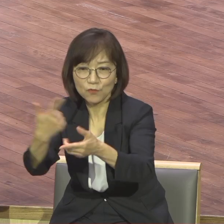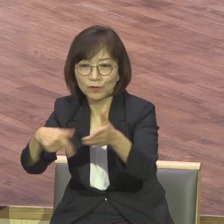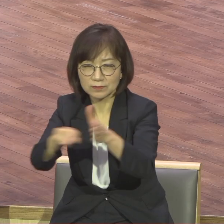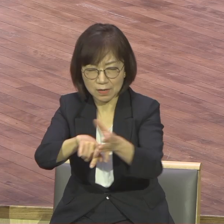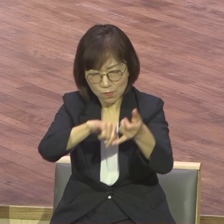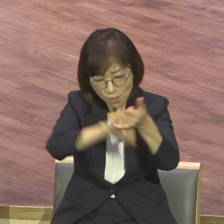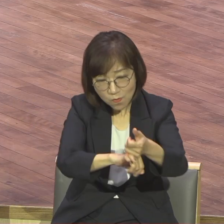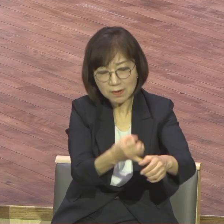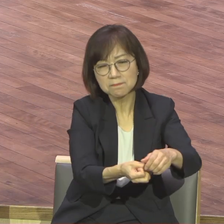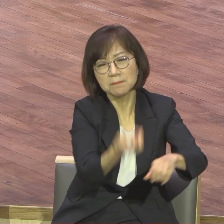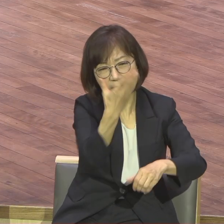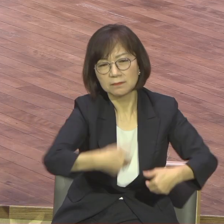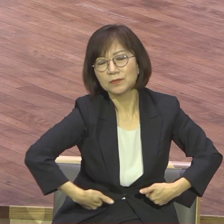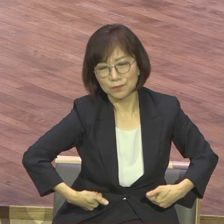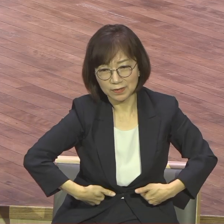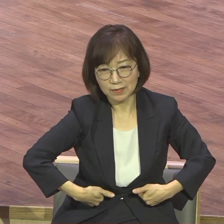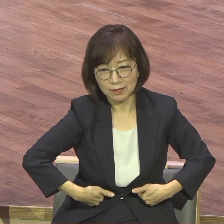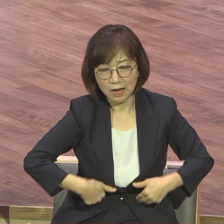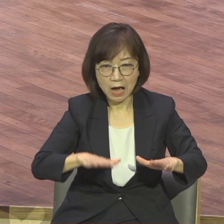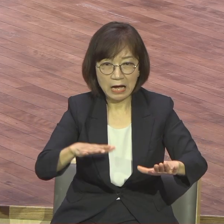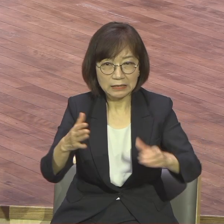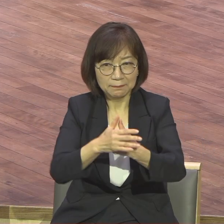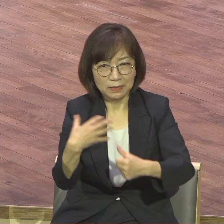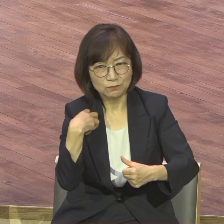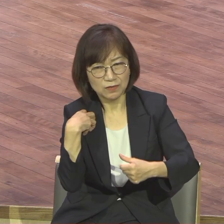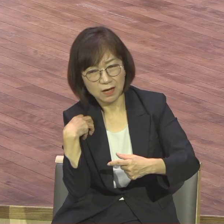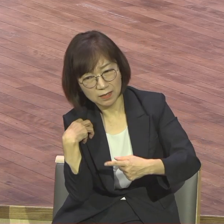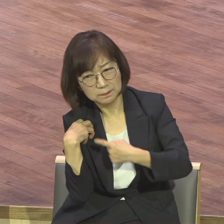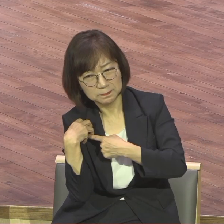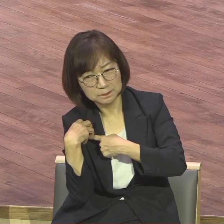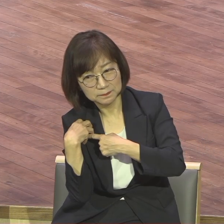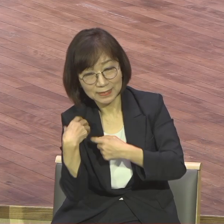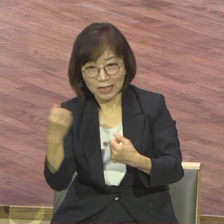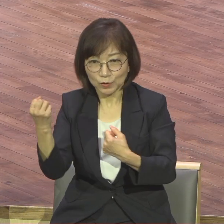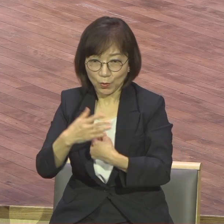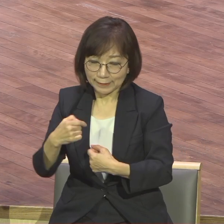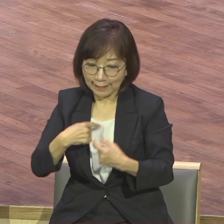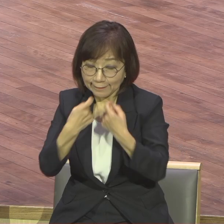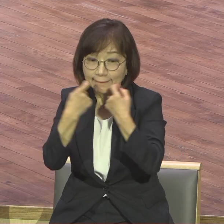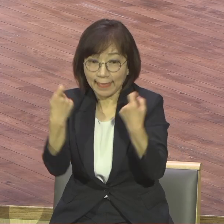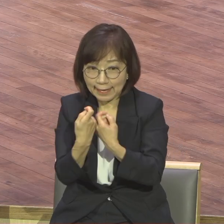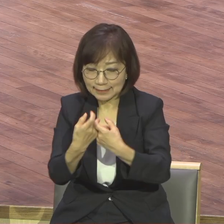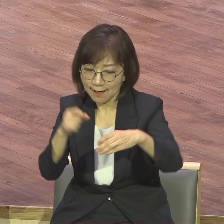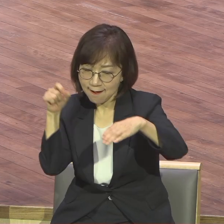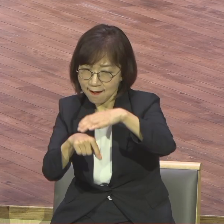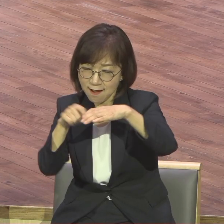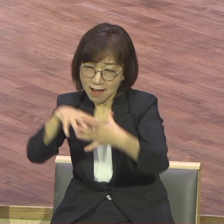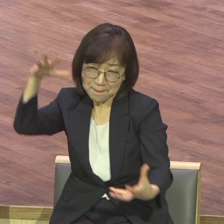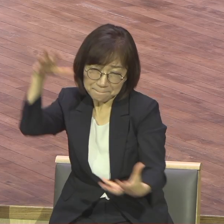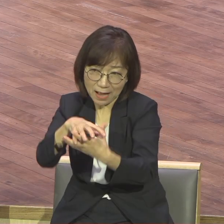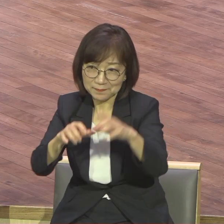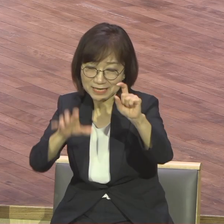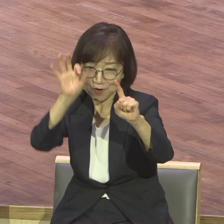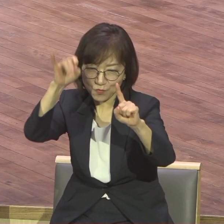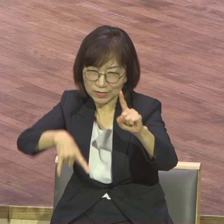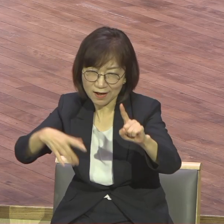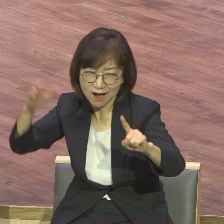될 게임이었어요 손흥민이 덕점왕에 도전하는 마지막 경기였어요 손흥민 선수는